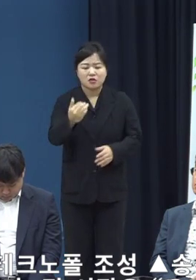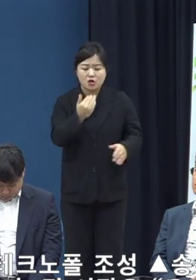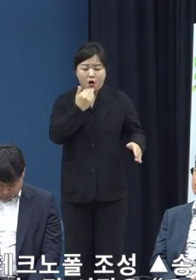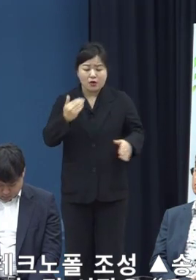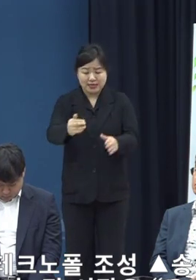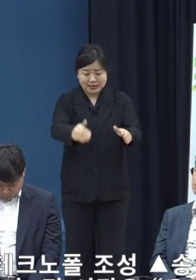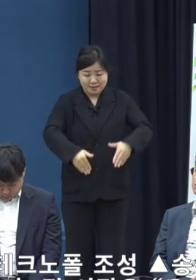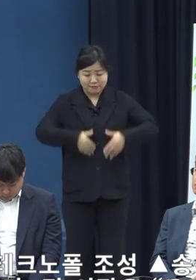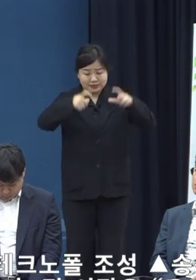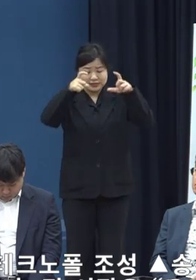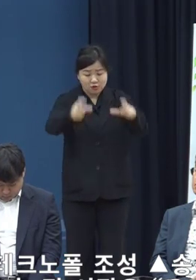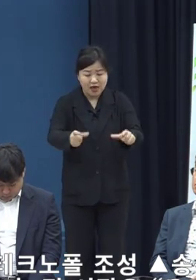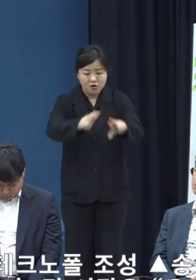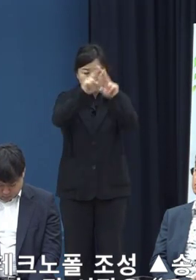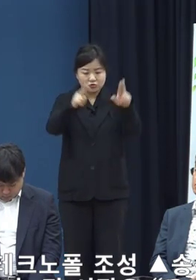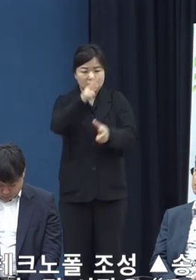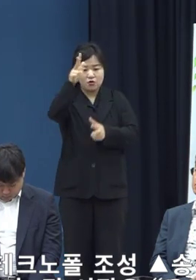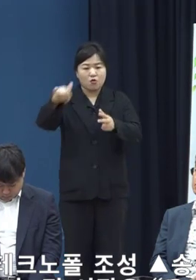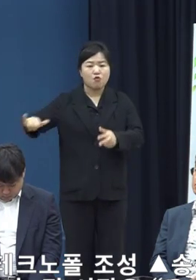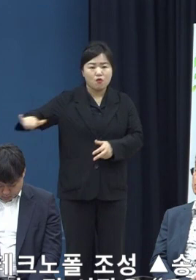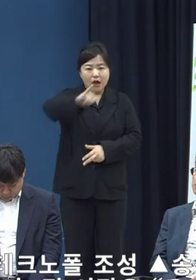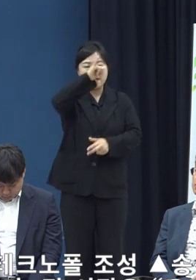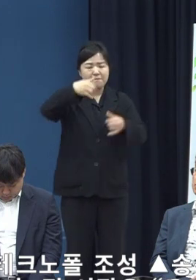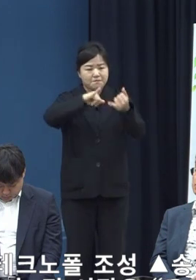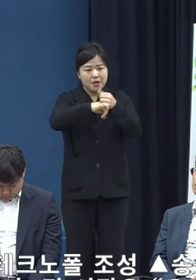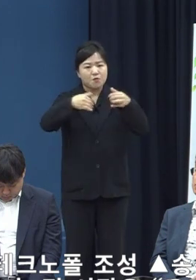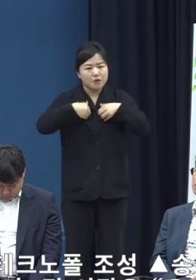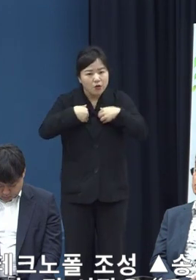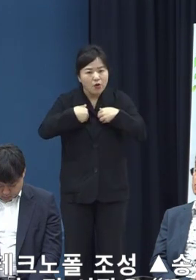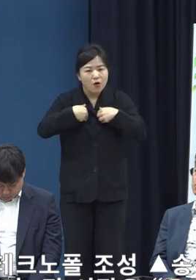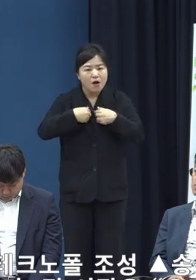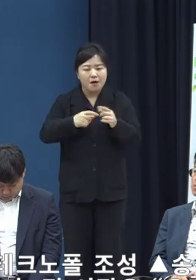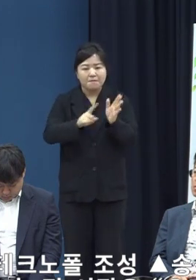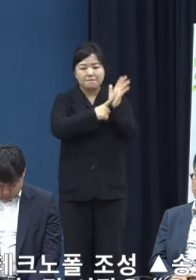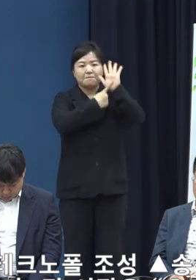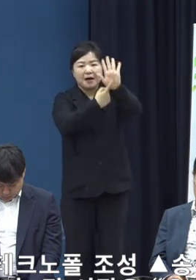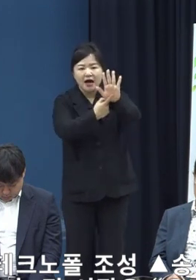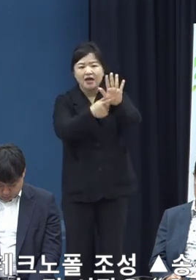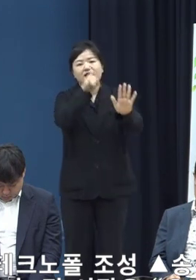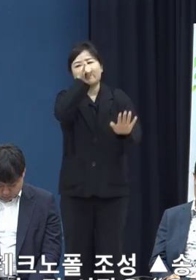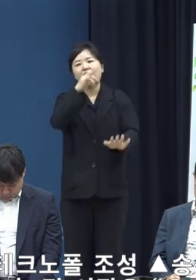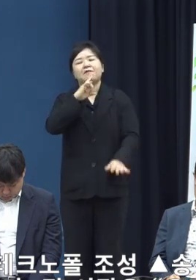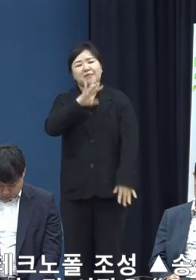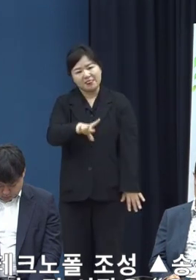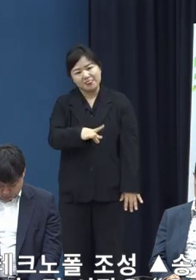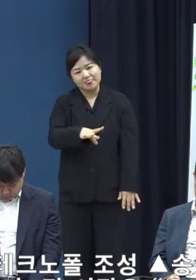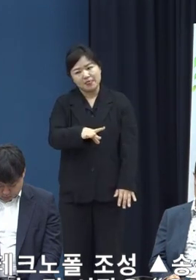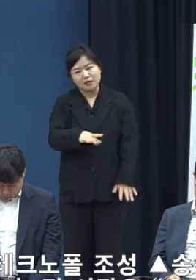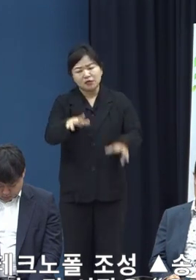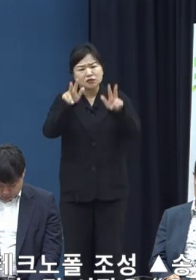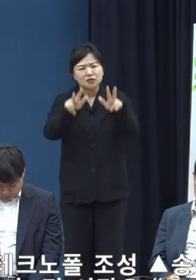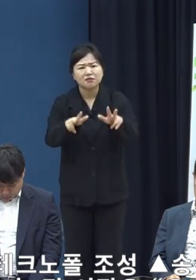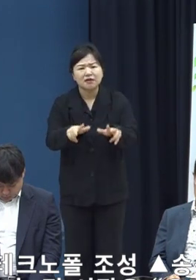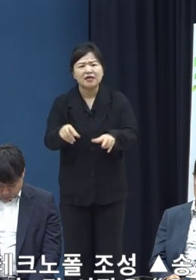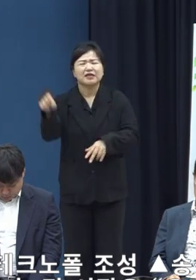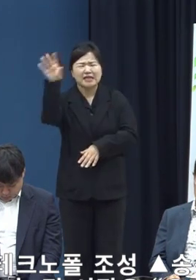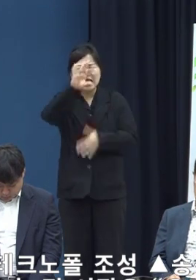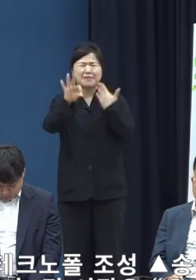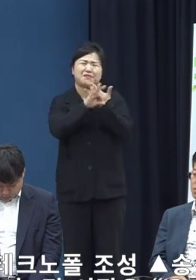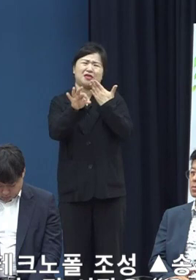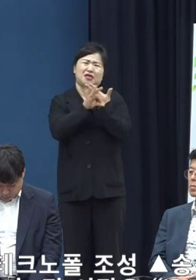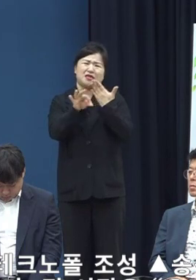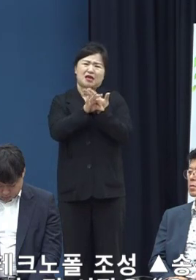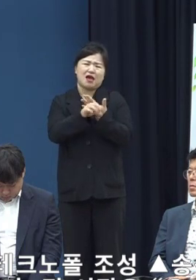반드시 국제공항이 필요하다 설립해야겠다 하는 발표가 있어야죠. 지금은 뭐 그냥 가상인